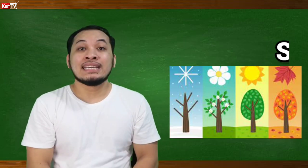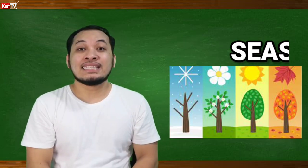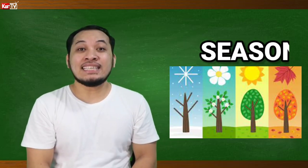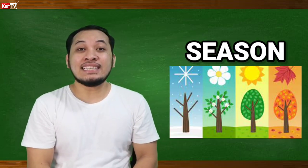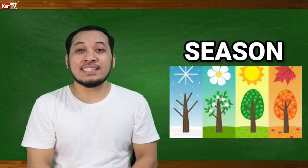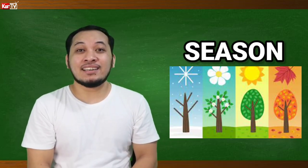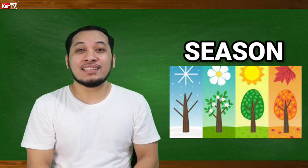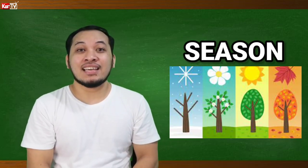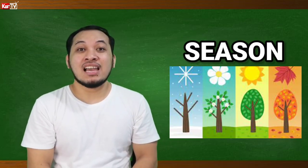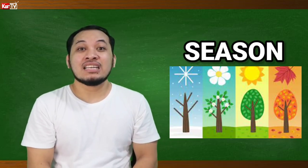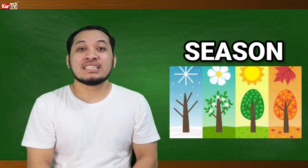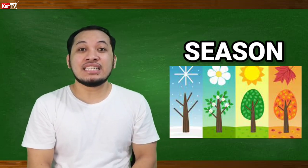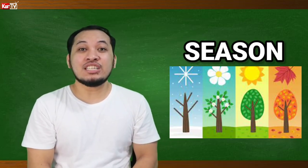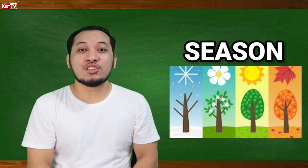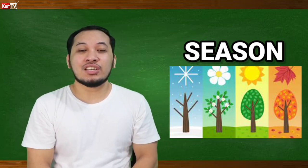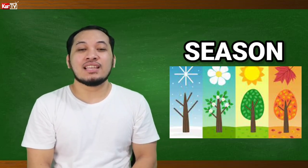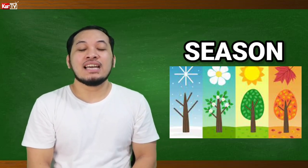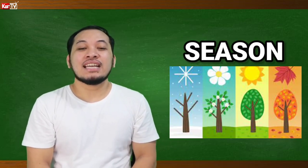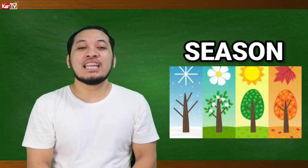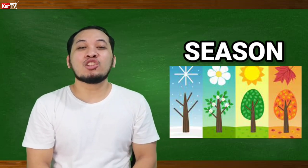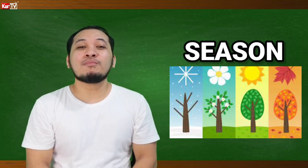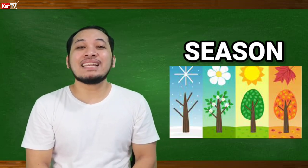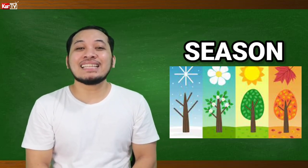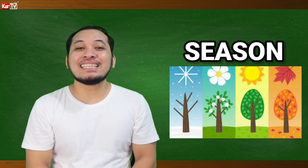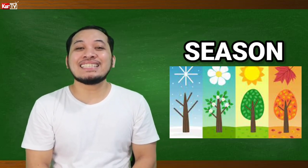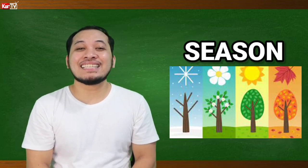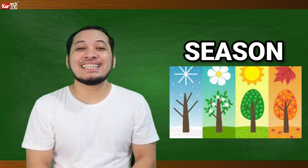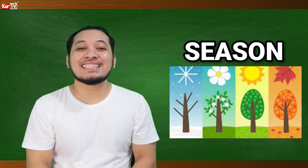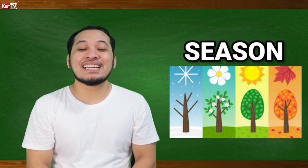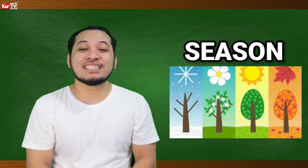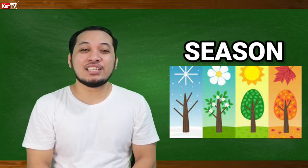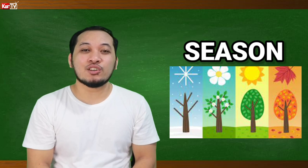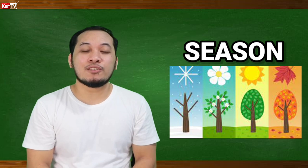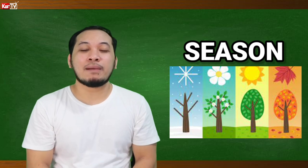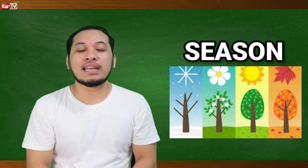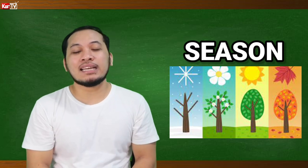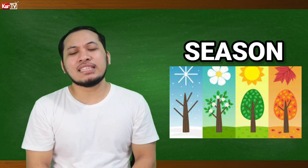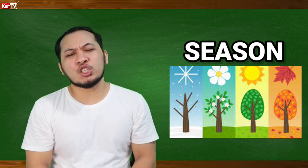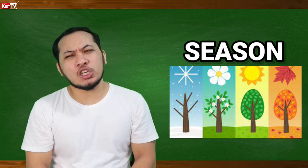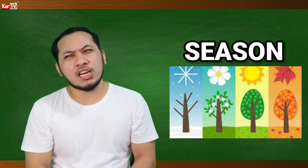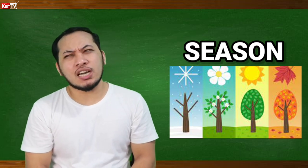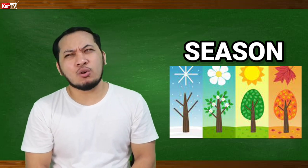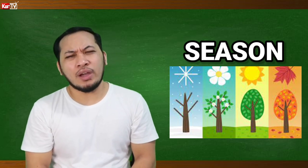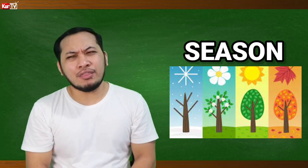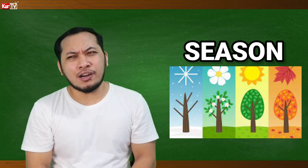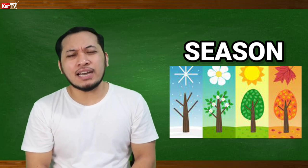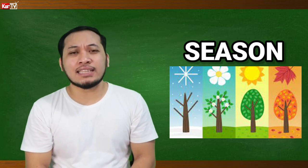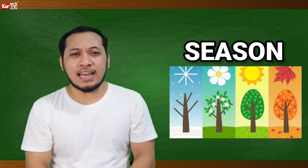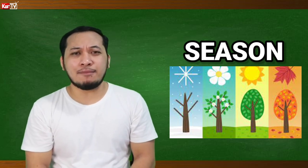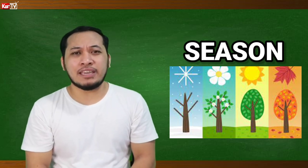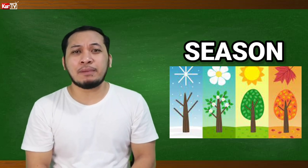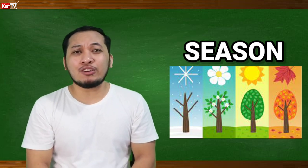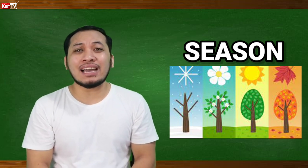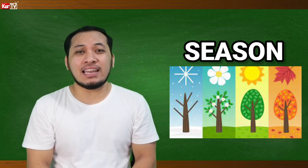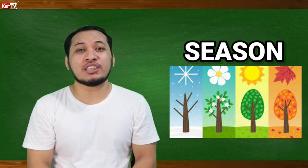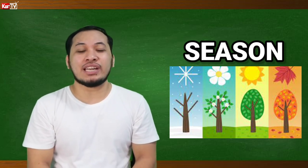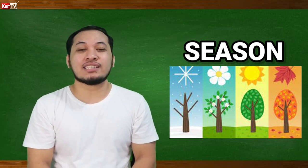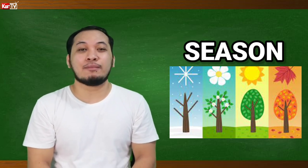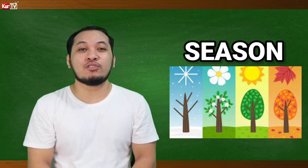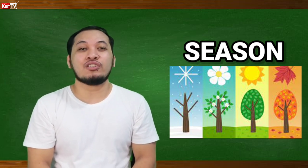season season ganito naman natin isisenyas ang season para lang din siyang weather at climate pero naka letter C naman yung